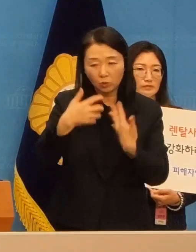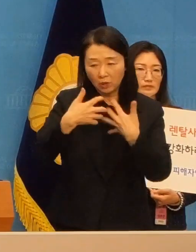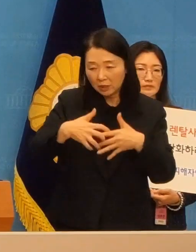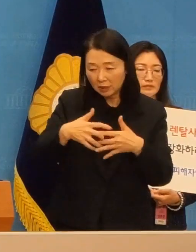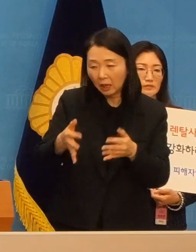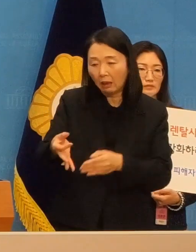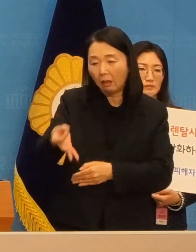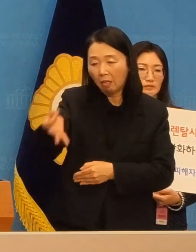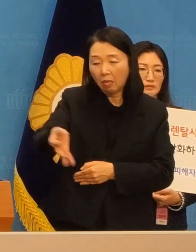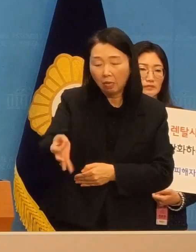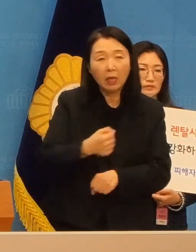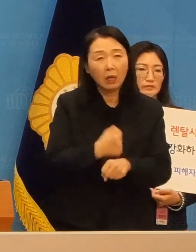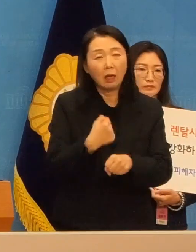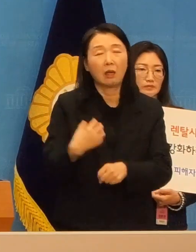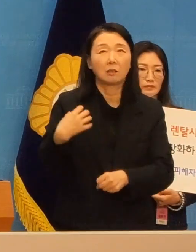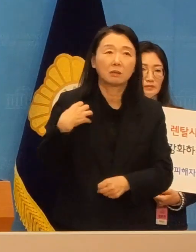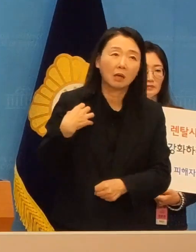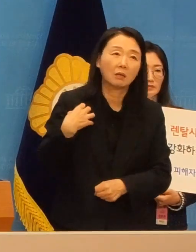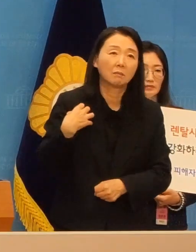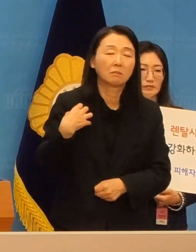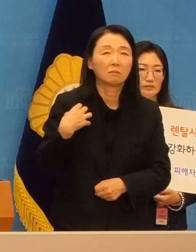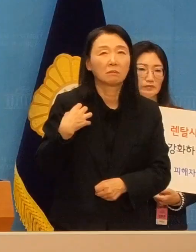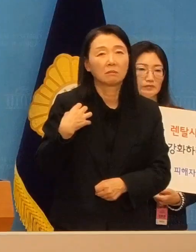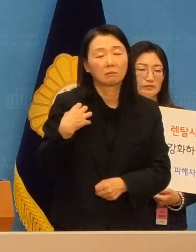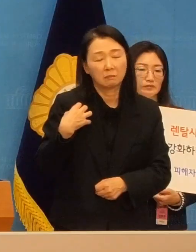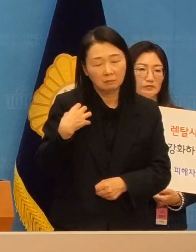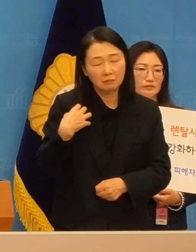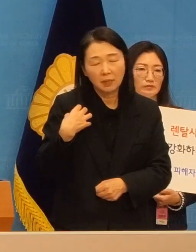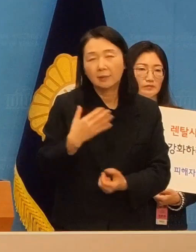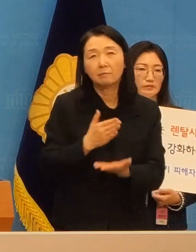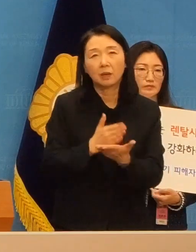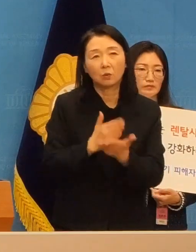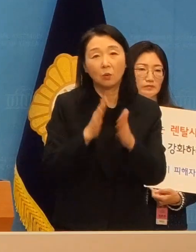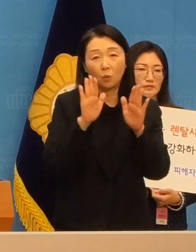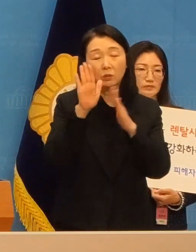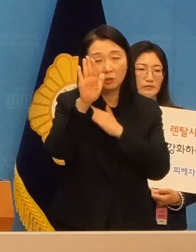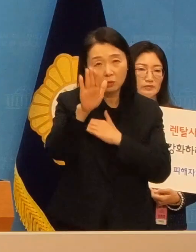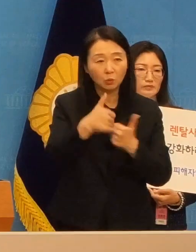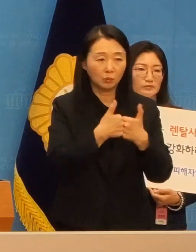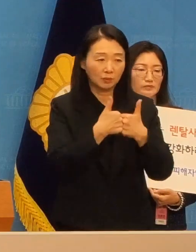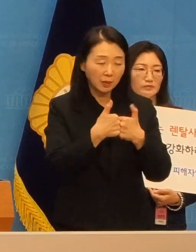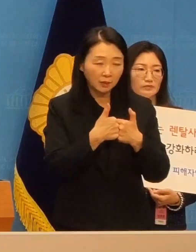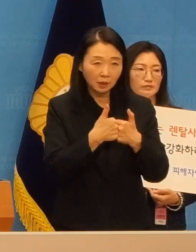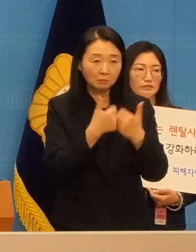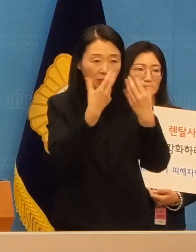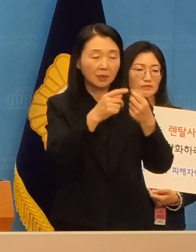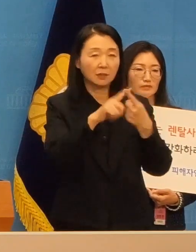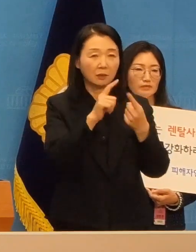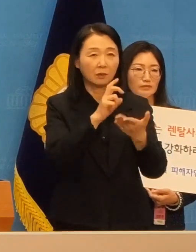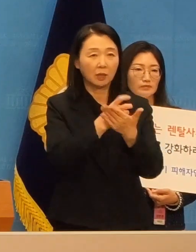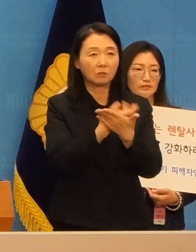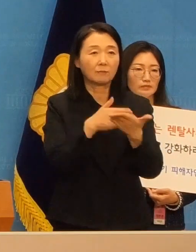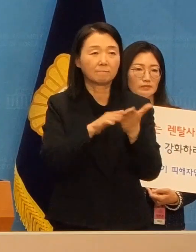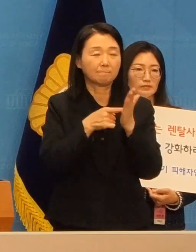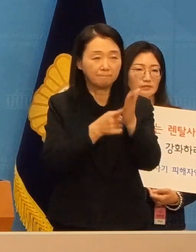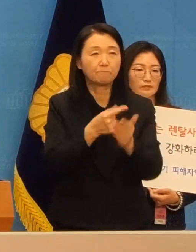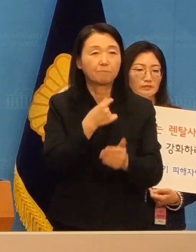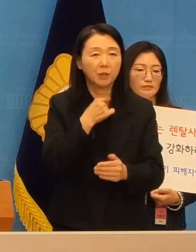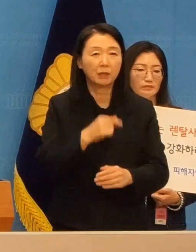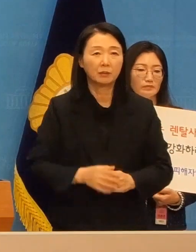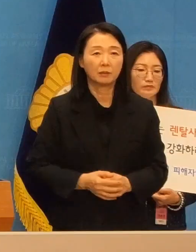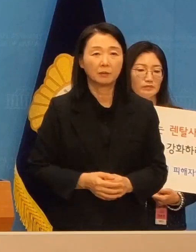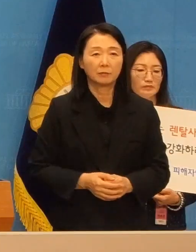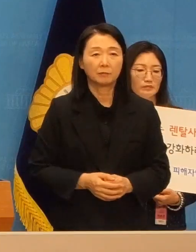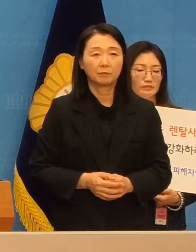렌탈료까지 떠안아야 하는 현실에 내몰리지 않도록 오늘 이후로도 상담 사례를 바탕으로 제도 개선을 계속 요구해